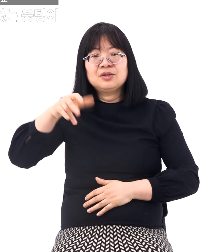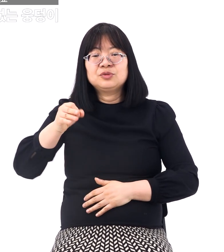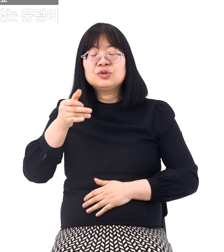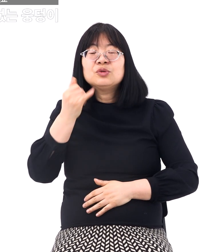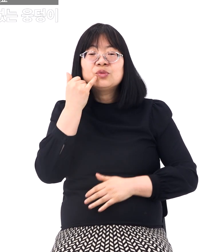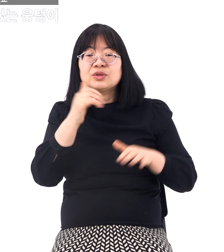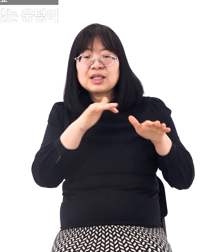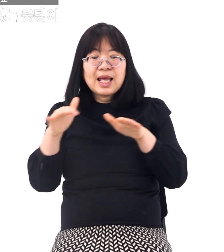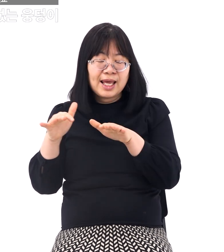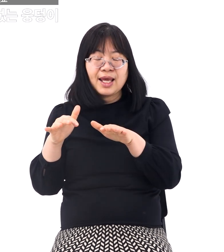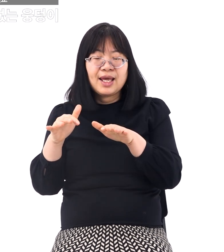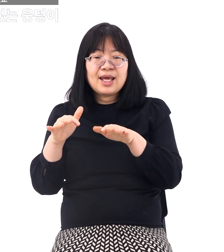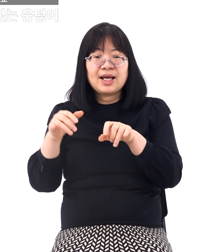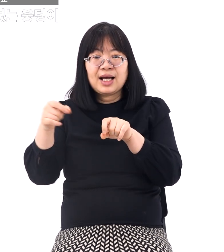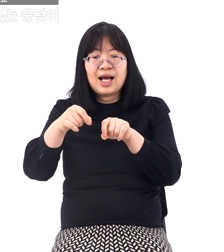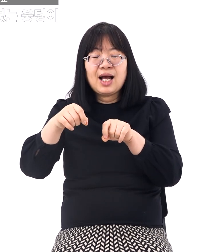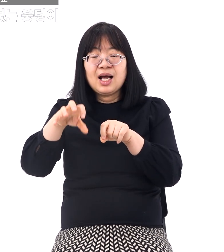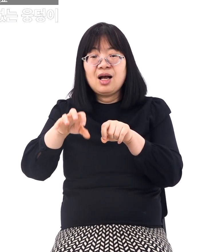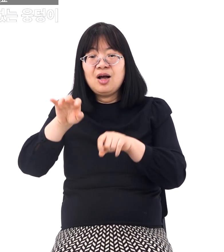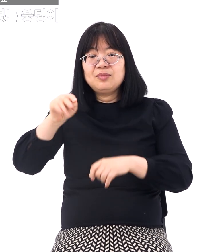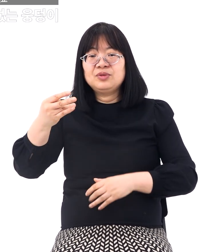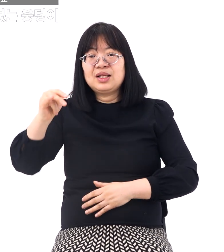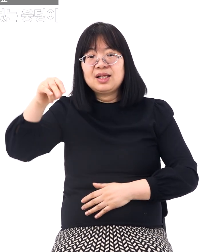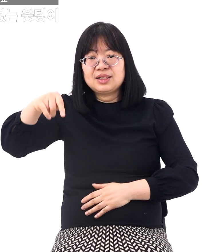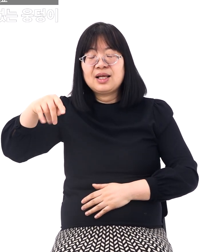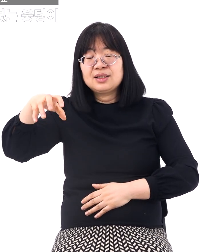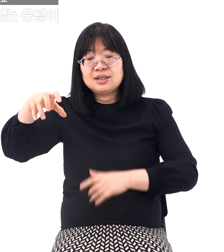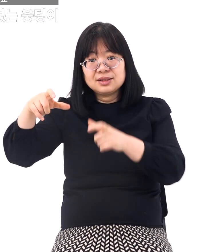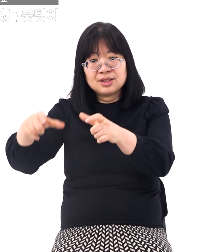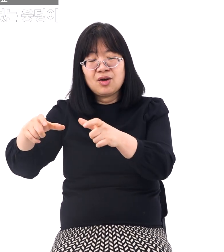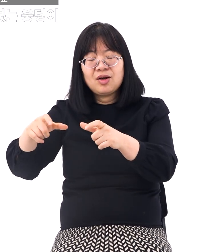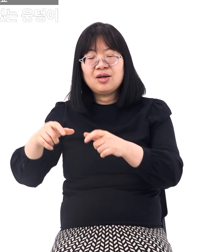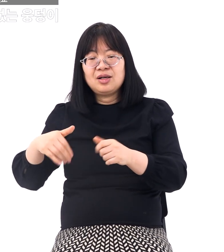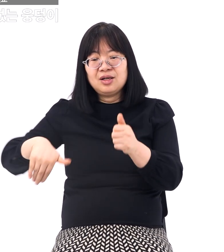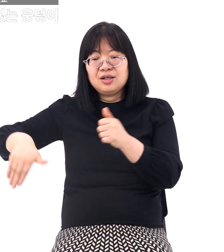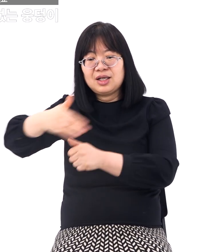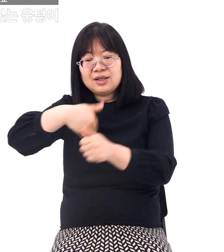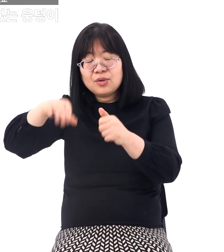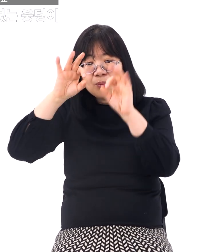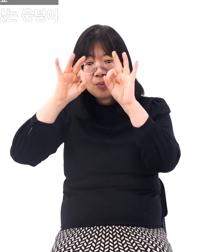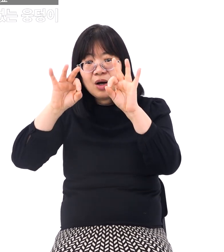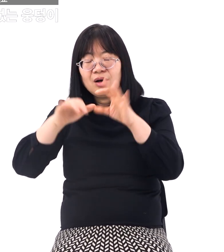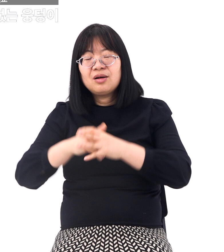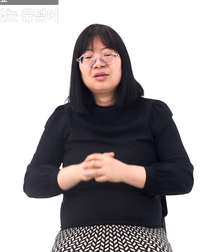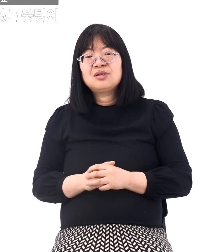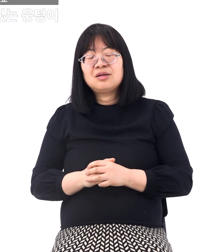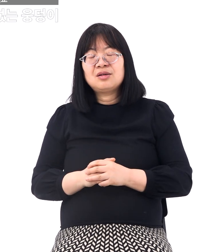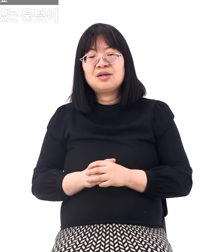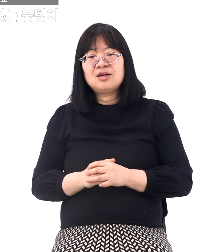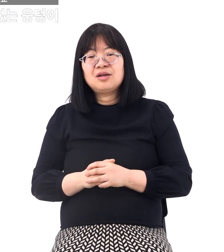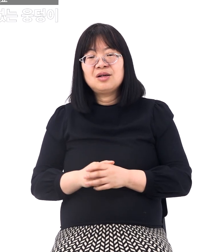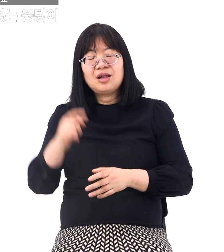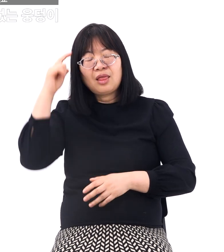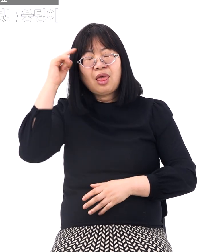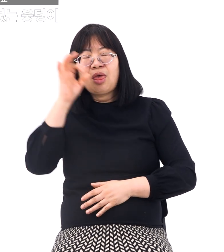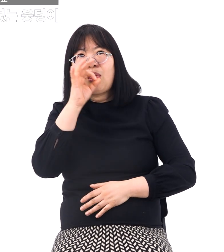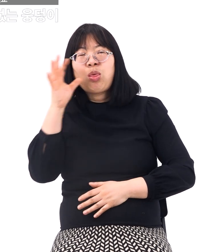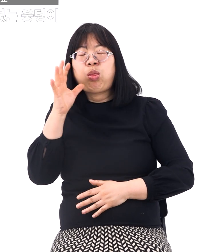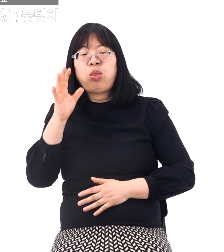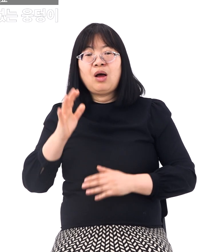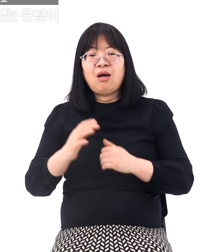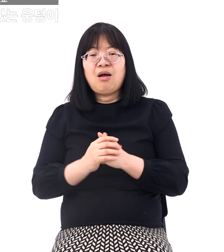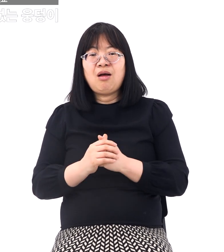끼고 내려와서 블레셋 지역에는 그 광경을 보고 혼비백산에서